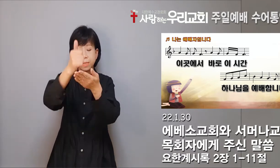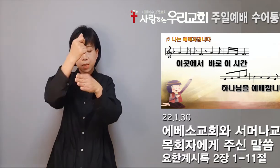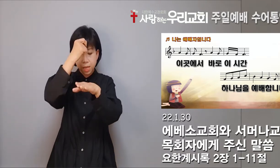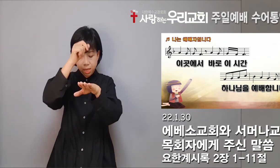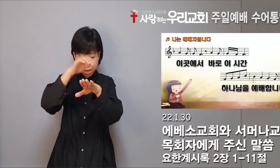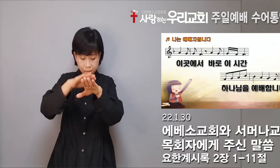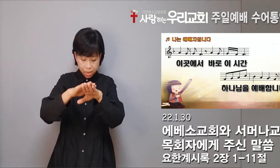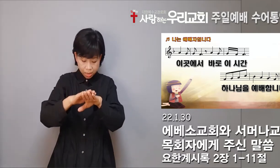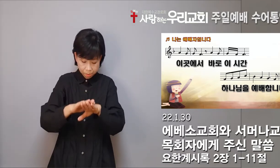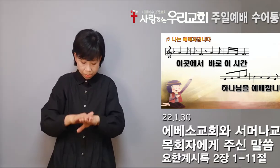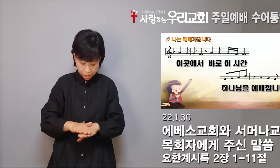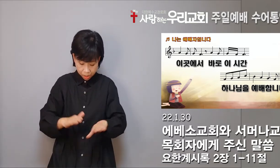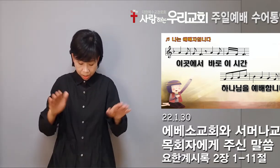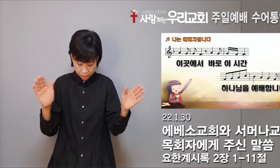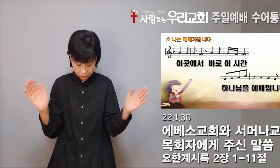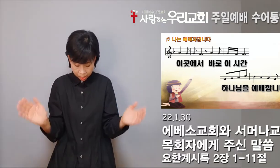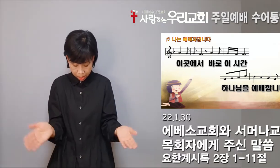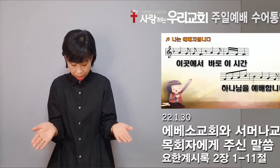하나님을